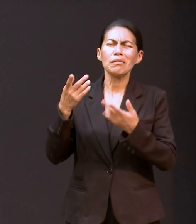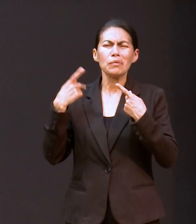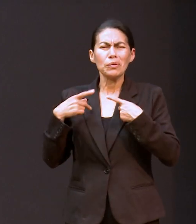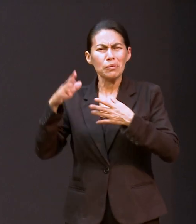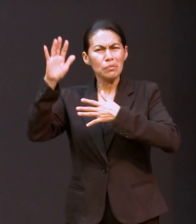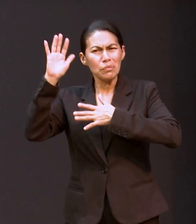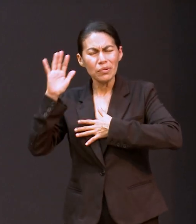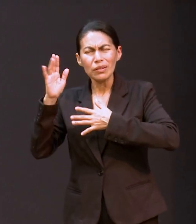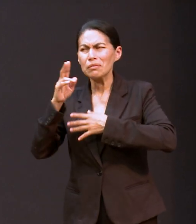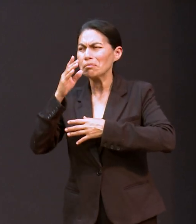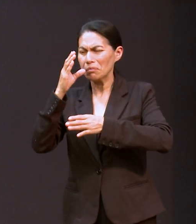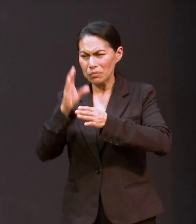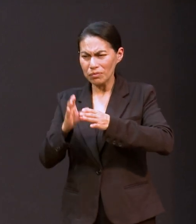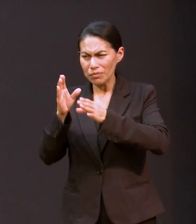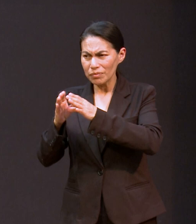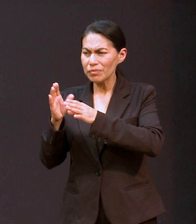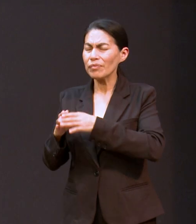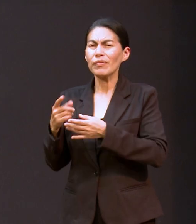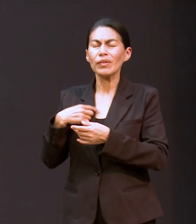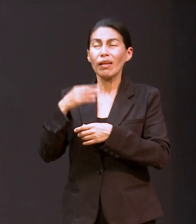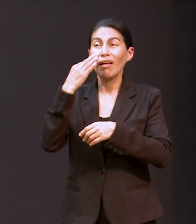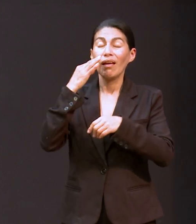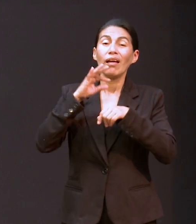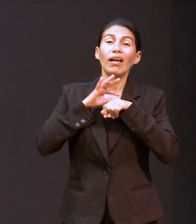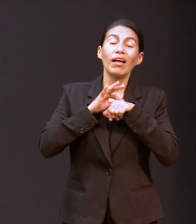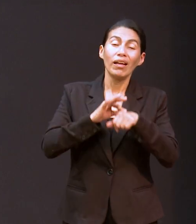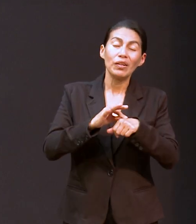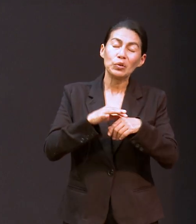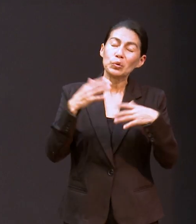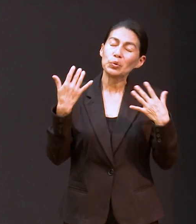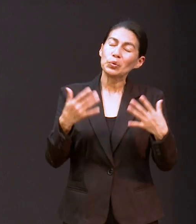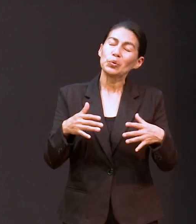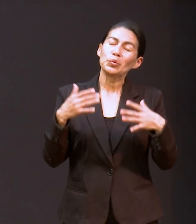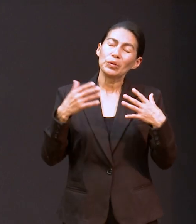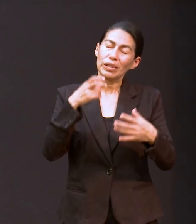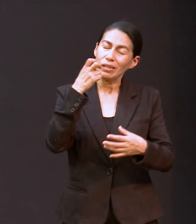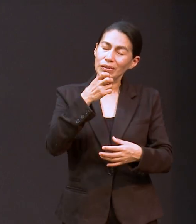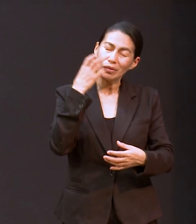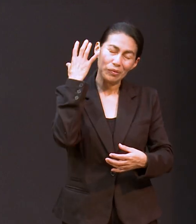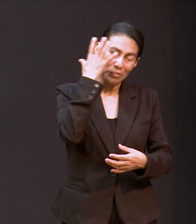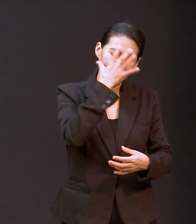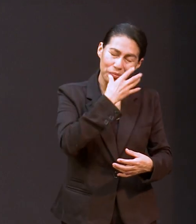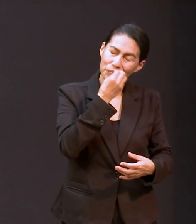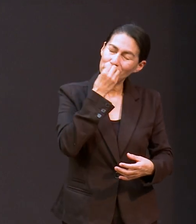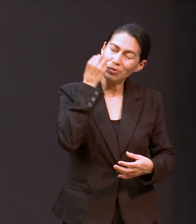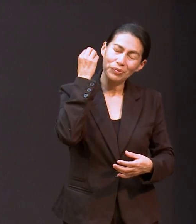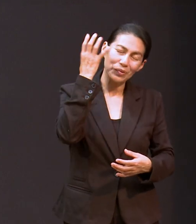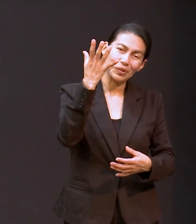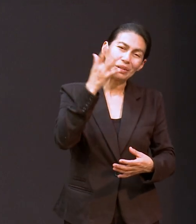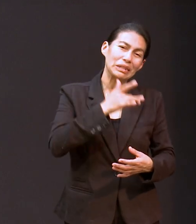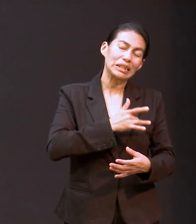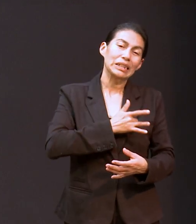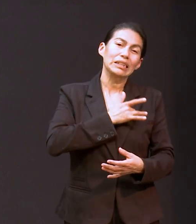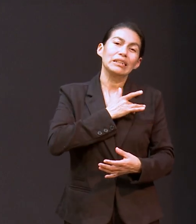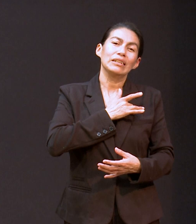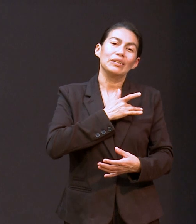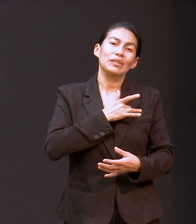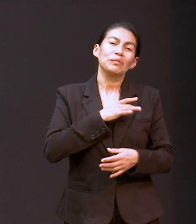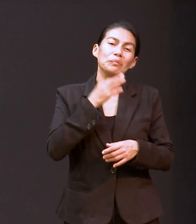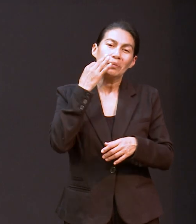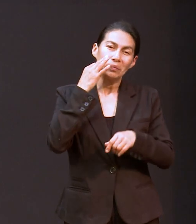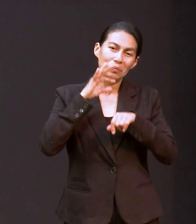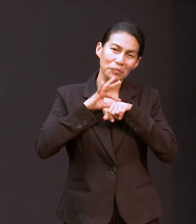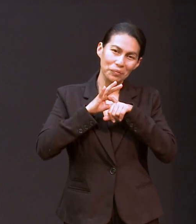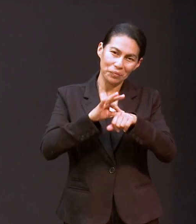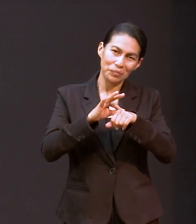que te ha dado tantas promesas y las promesas las puedes ver en vivo en frente tuyo Eso es lo más maravilloso que uno